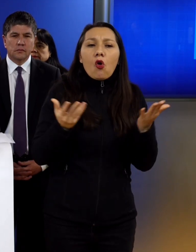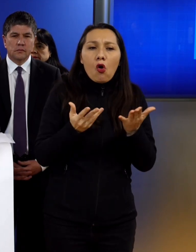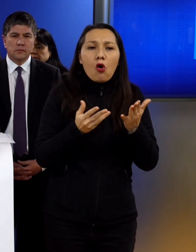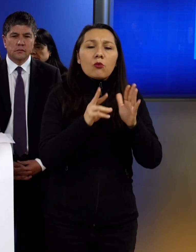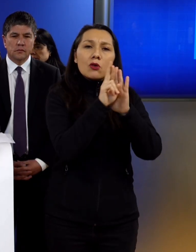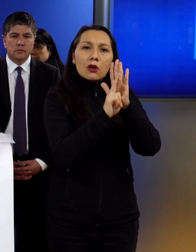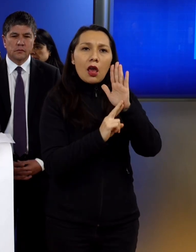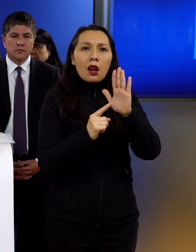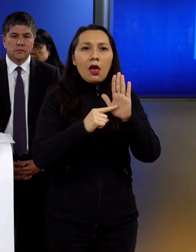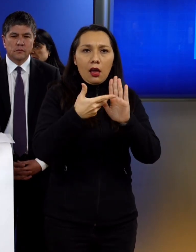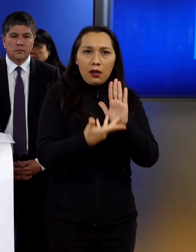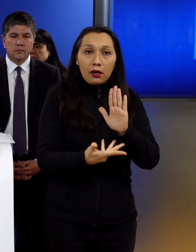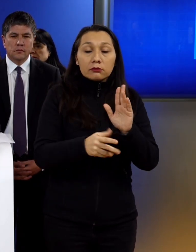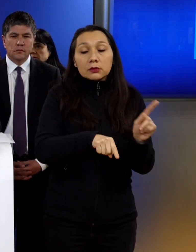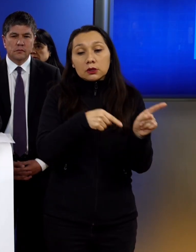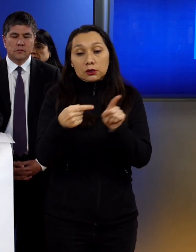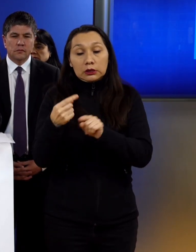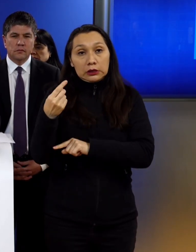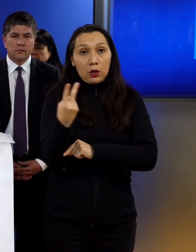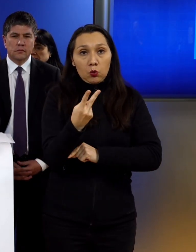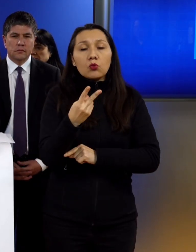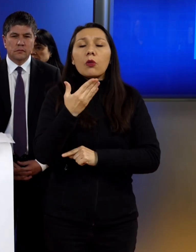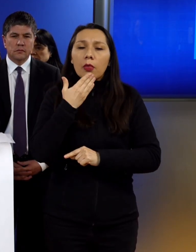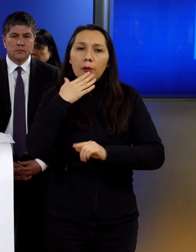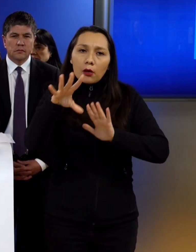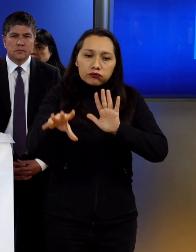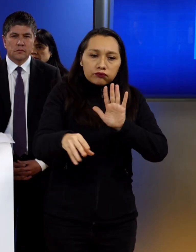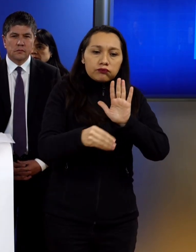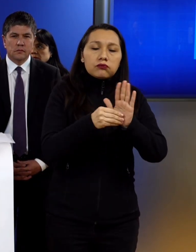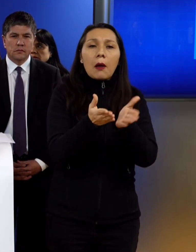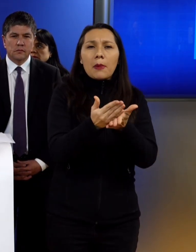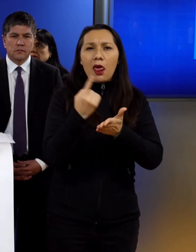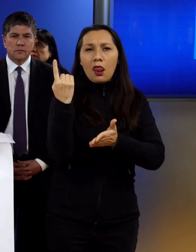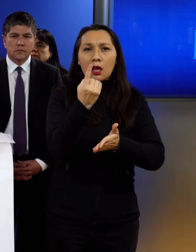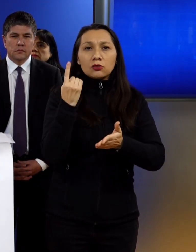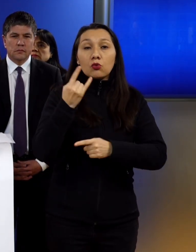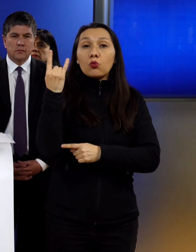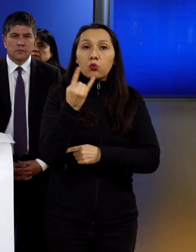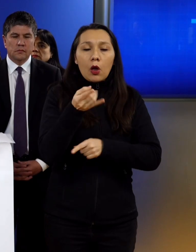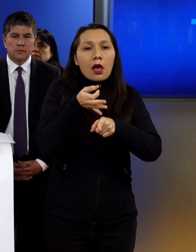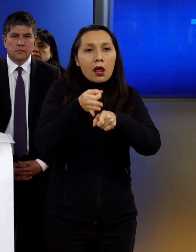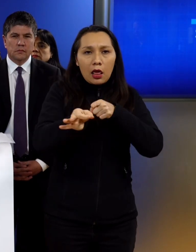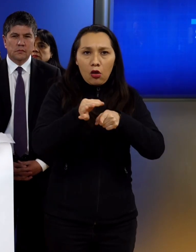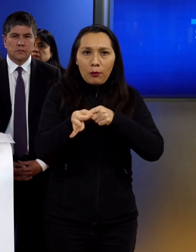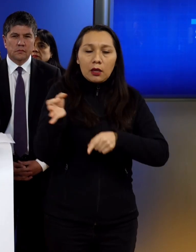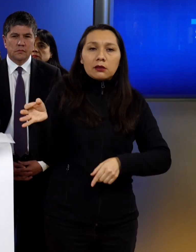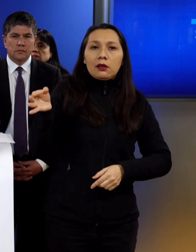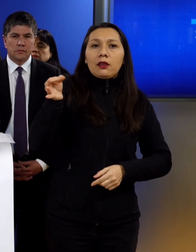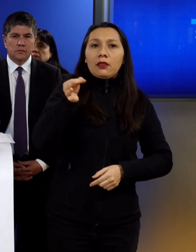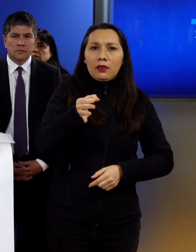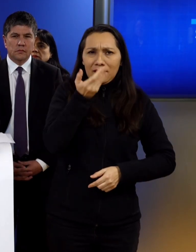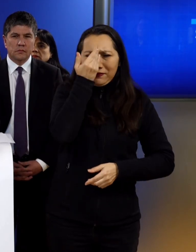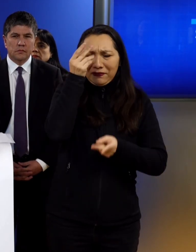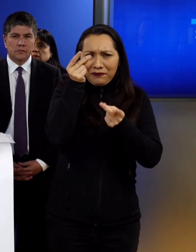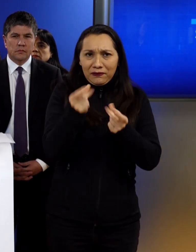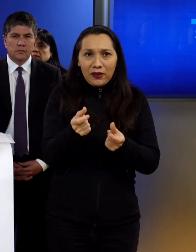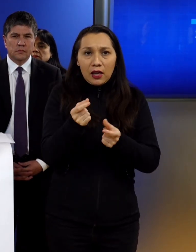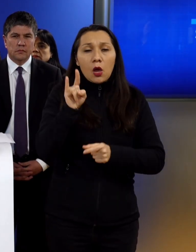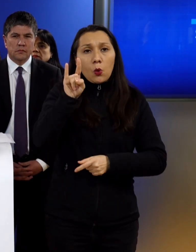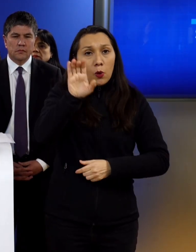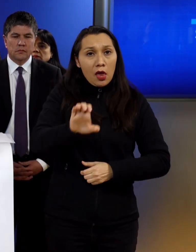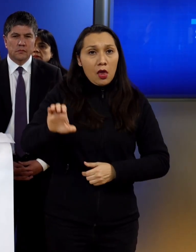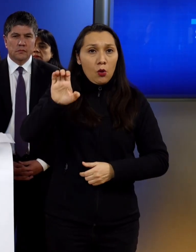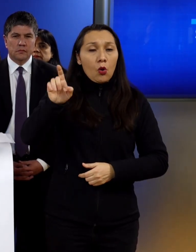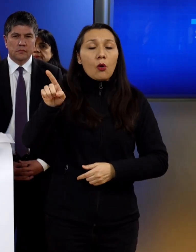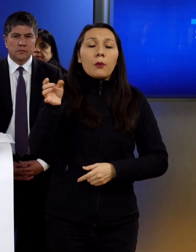que está regulada. Y en segundo lugar, incorporar también en el Plan Nacional de Emergencia una recomendación que hizo los expertos de la Unión